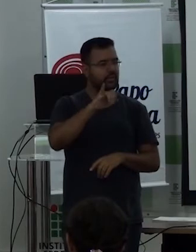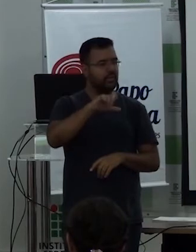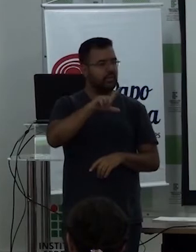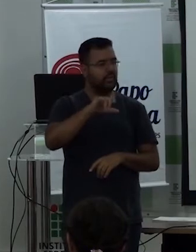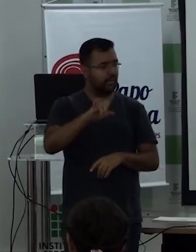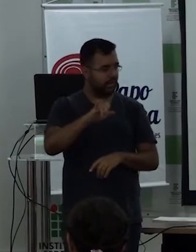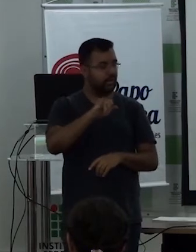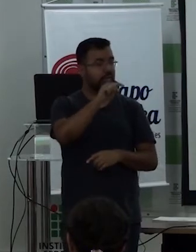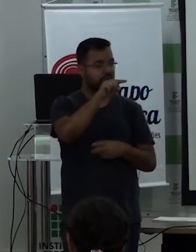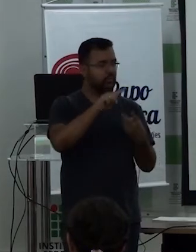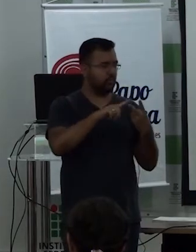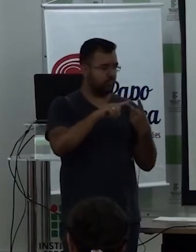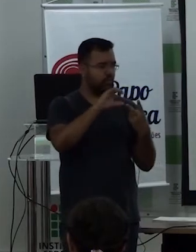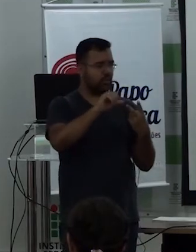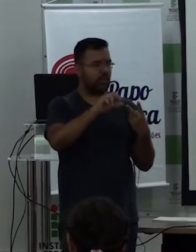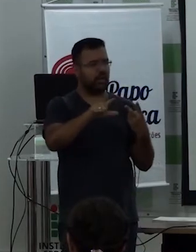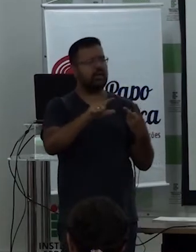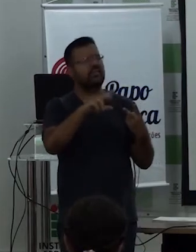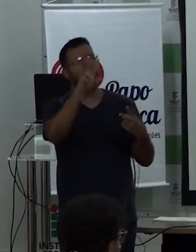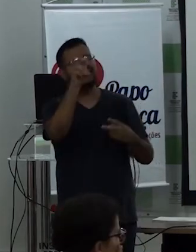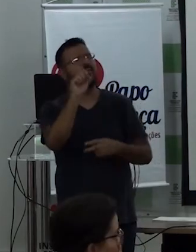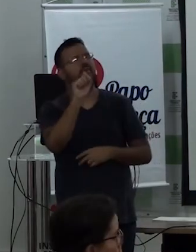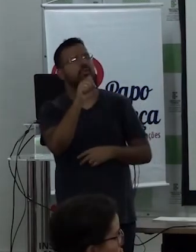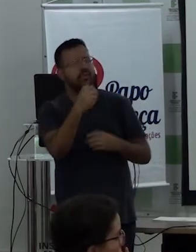Carol de...